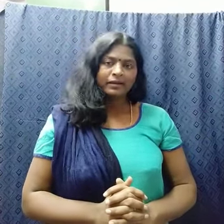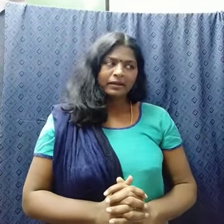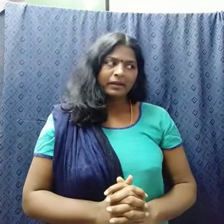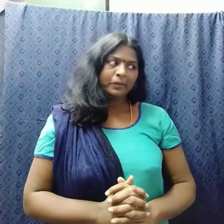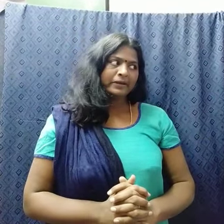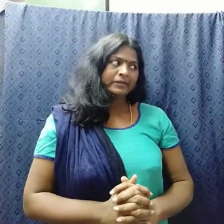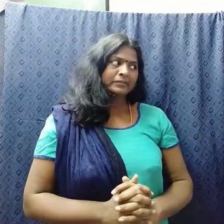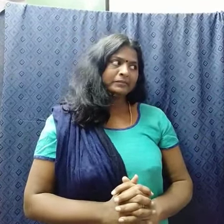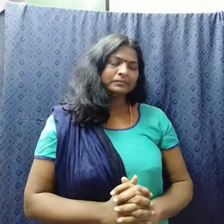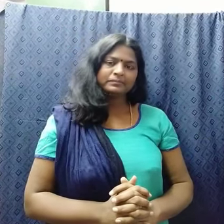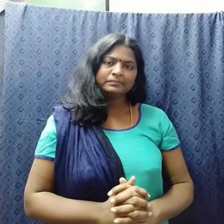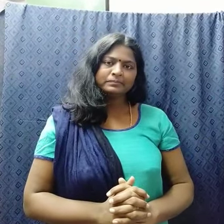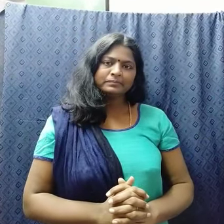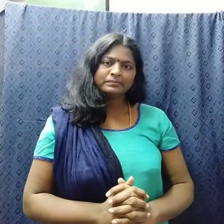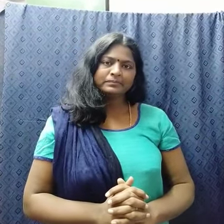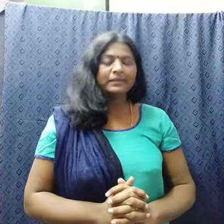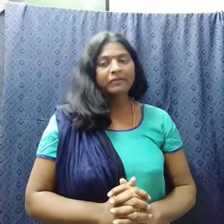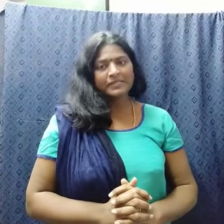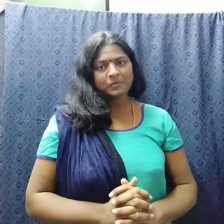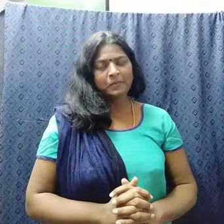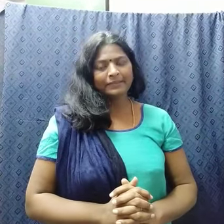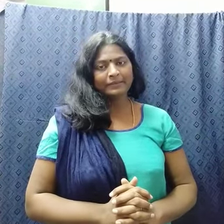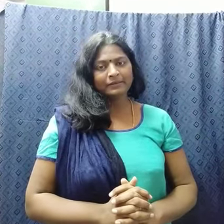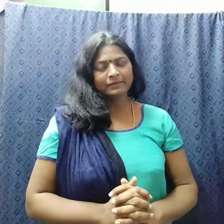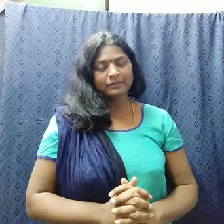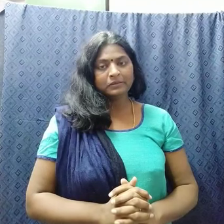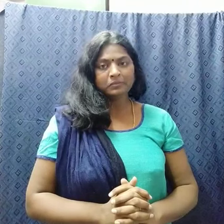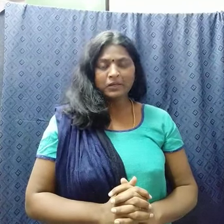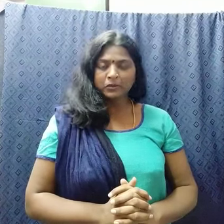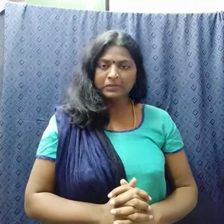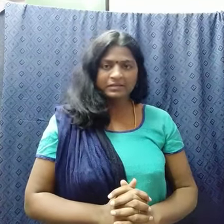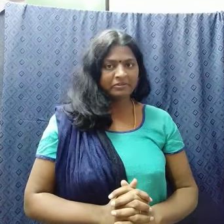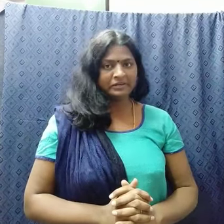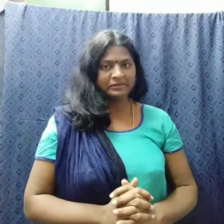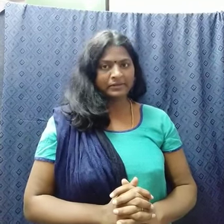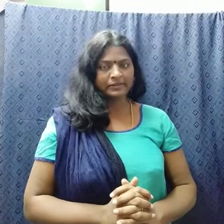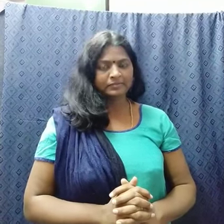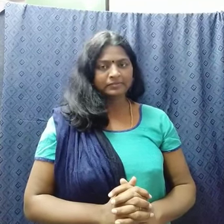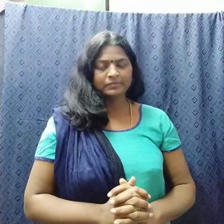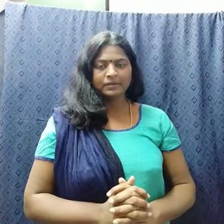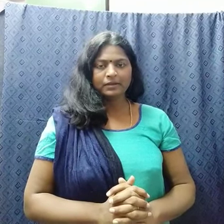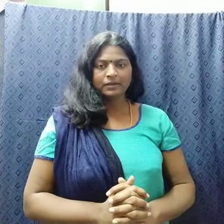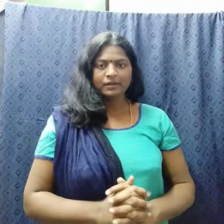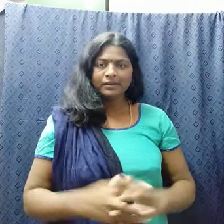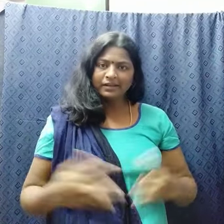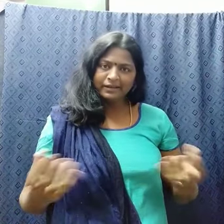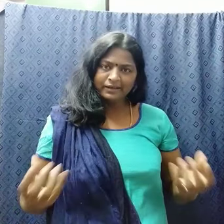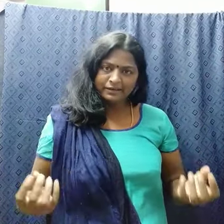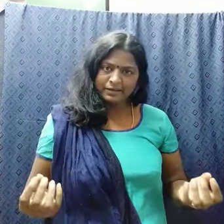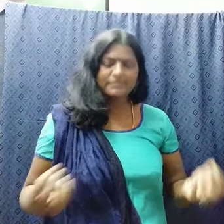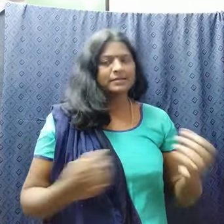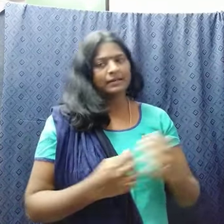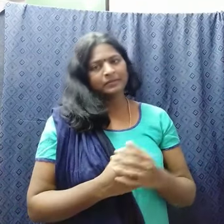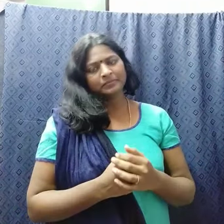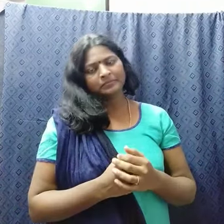இப்ப இந்த வைரஸ் பிராபத்துல மக்கள் ரொம்ப சஃபர் ஆயிட்டு இருக்காங்க. கையில காசு